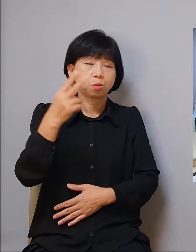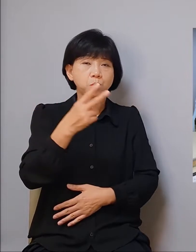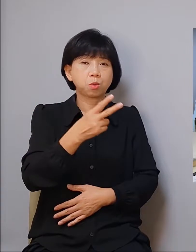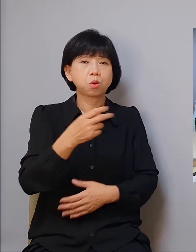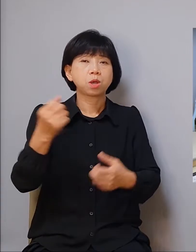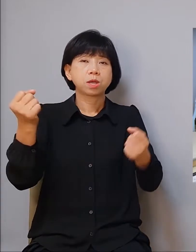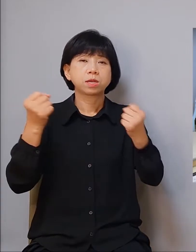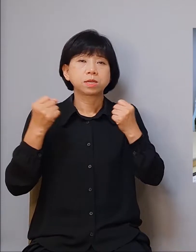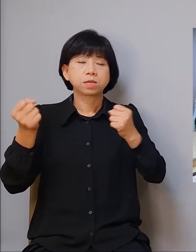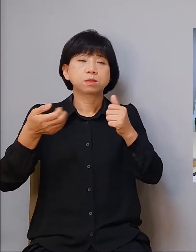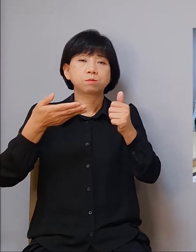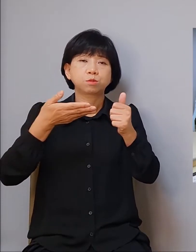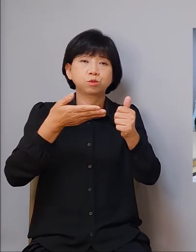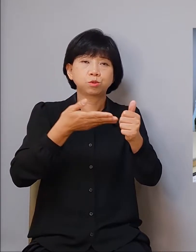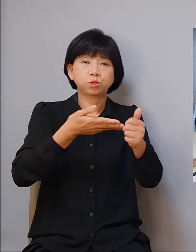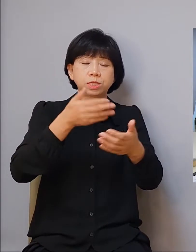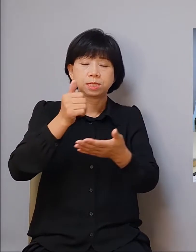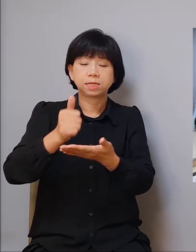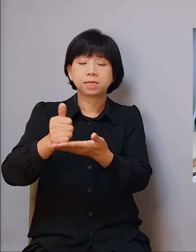위로하고